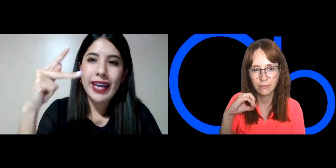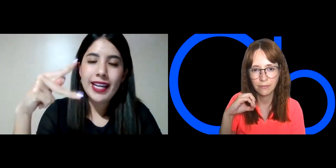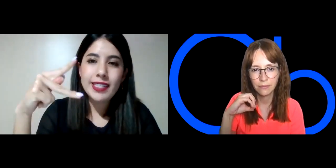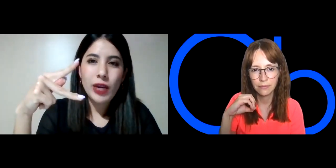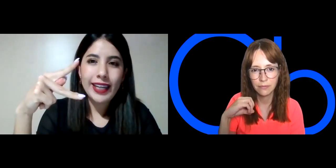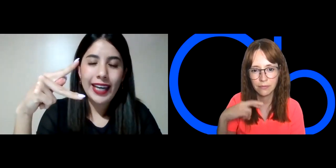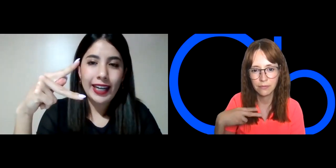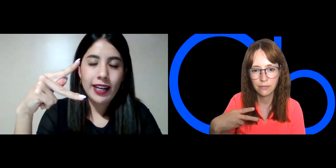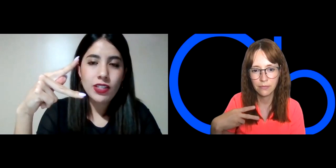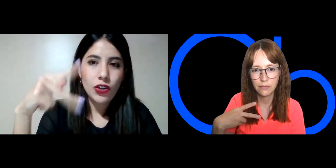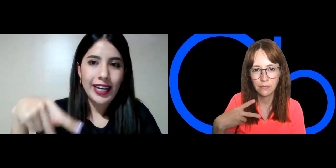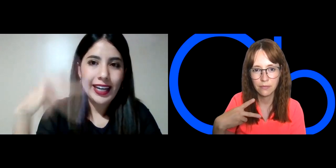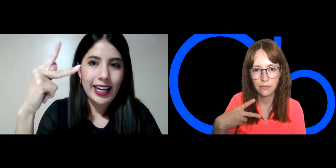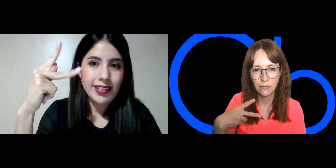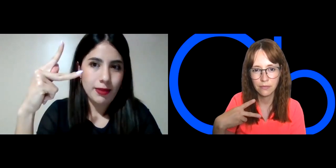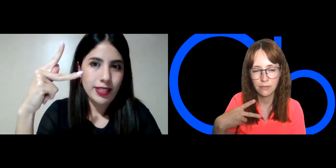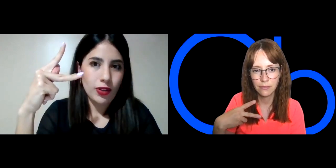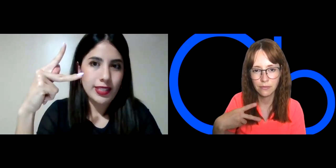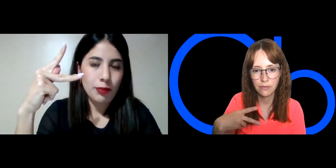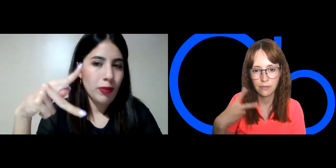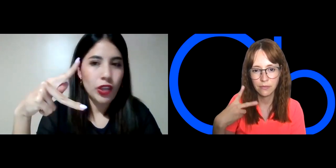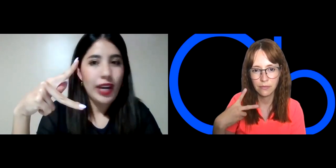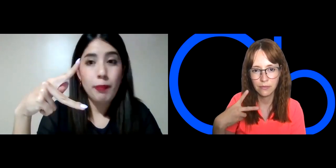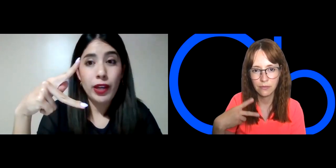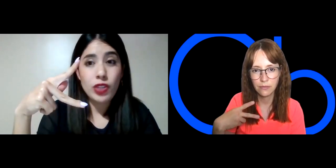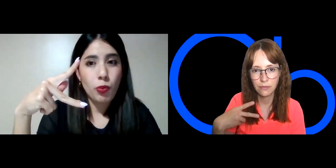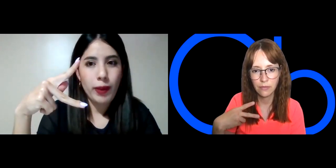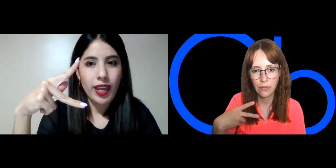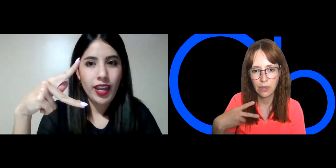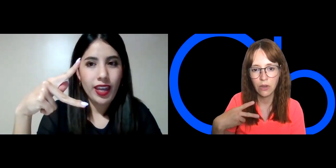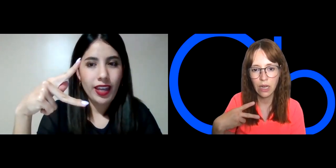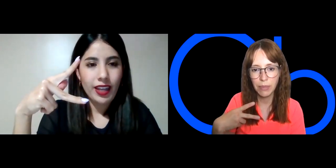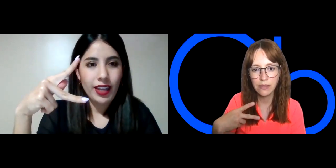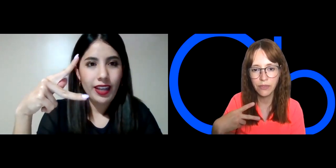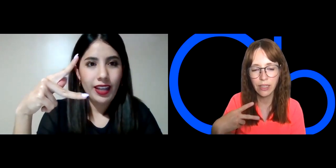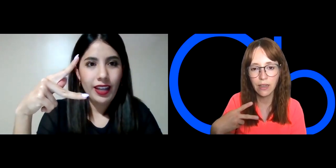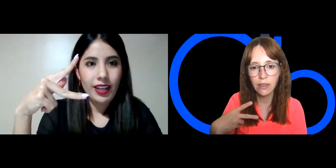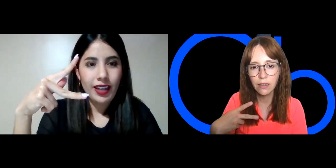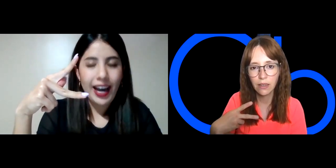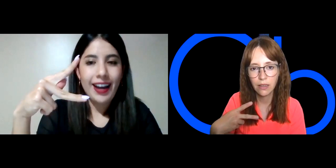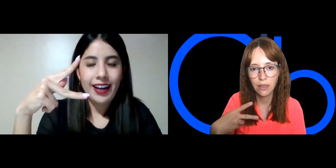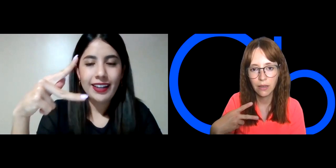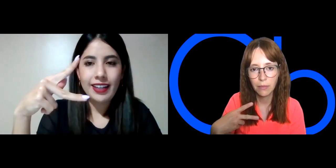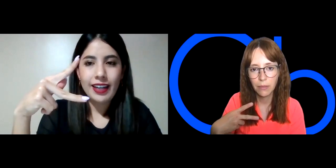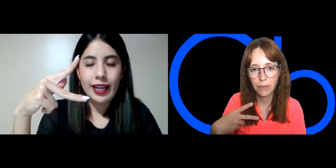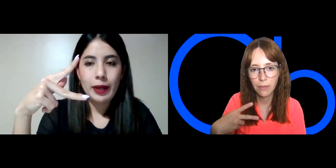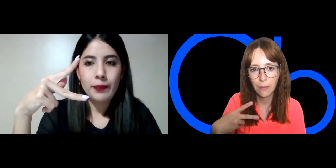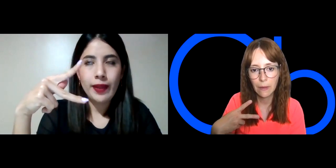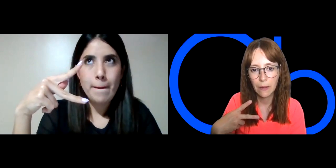la P es igual que la K, solo que la K se va a hacer con este movimiento, la P no se mueve. O la P es fija, ajá. Ajá.